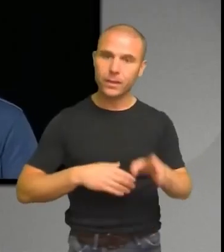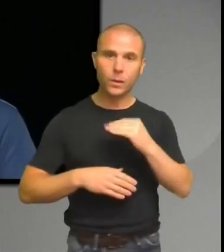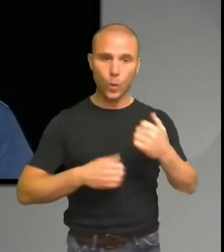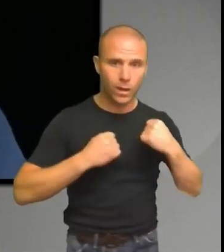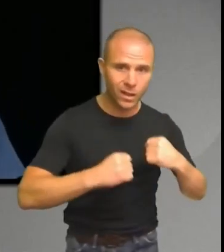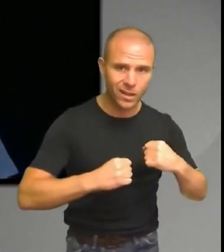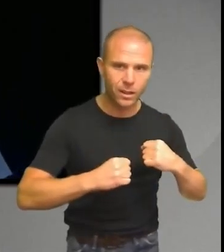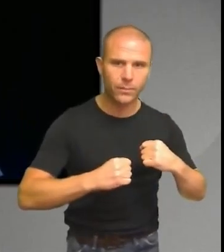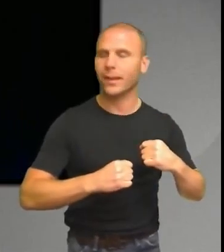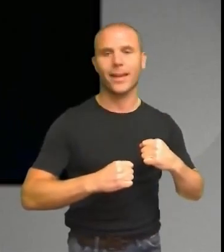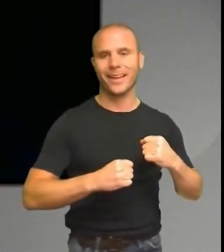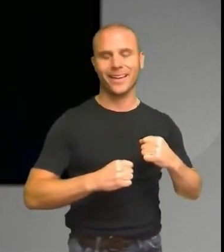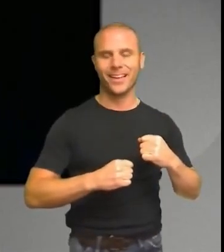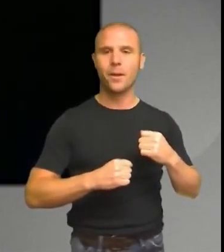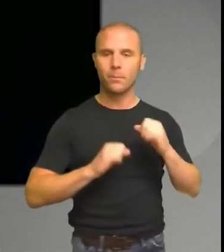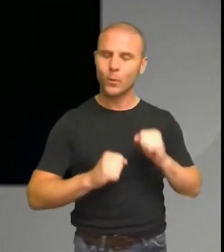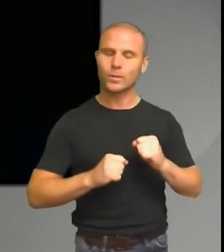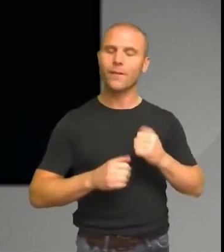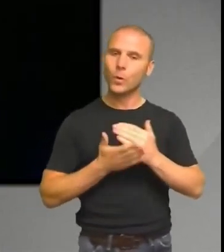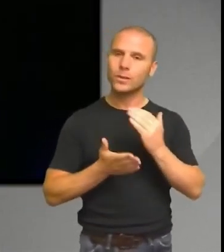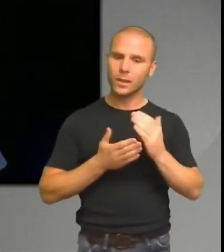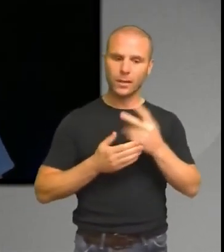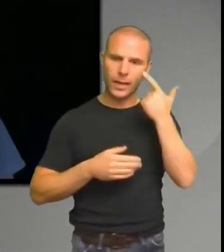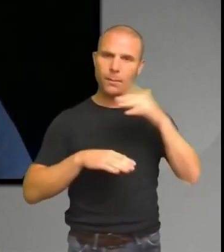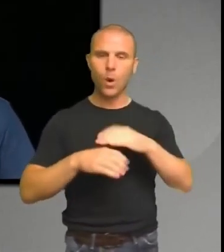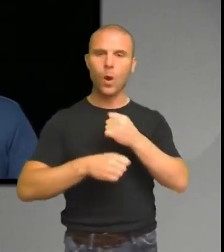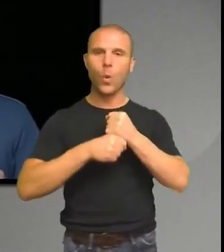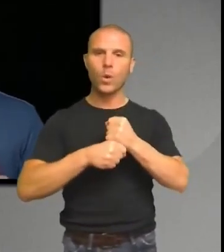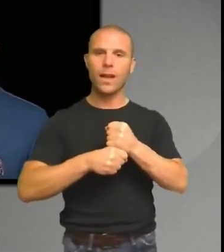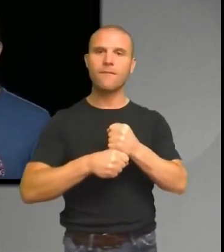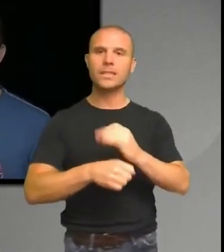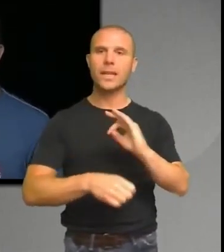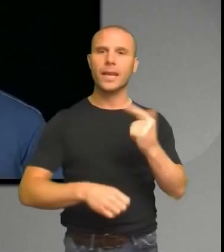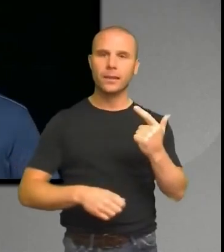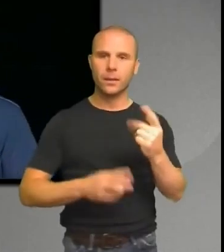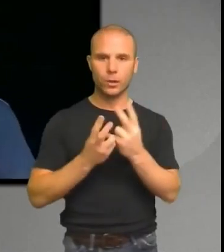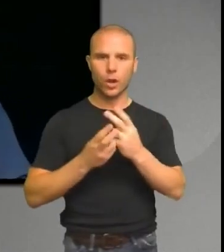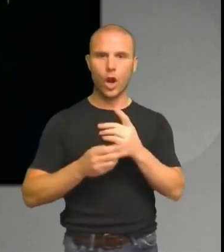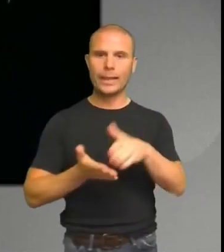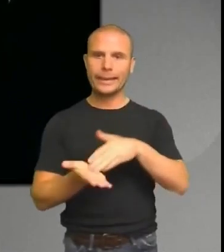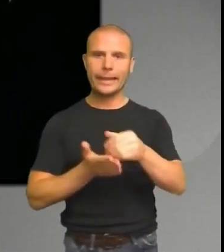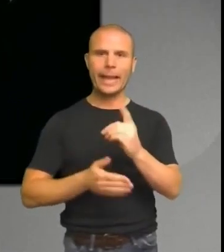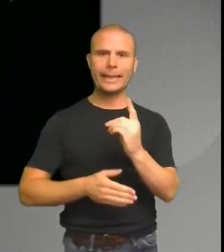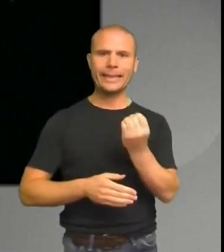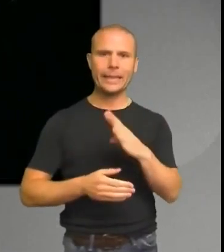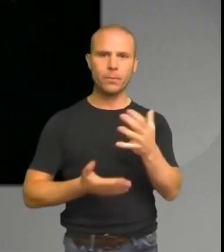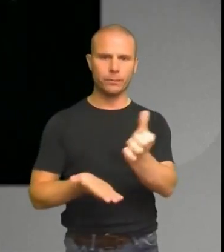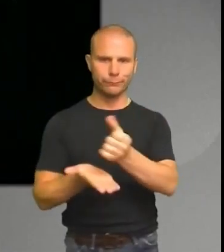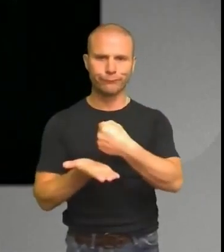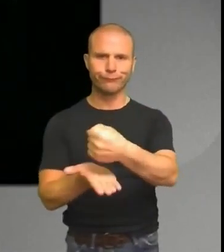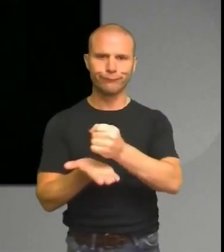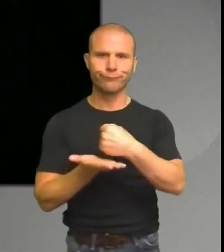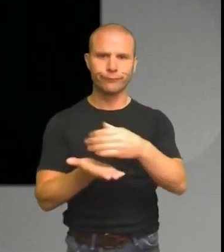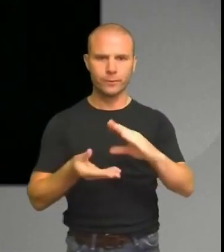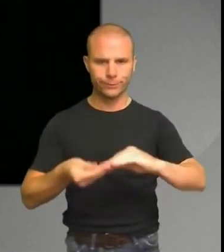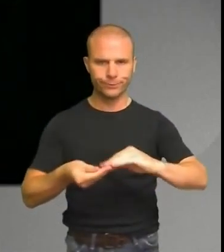bit för bit. Men det ska ju hålla. Så vi hade en stor tur blim. Så att, vi bara började limma ihop bitarna.